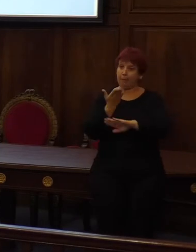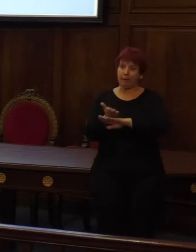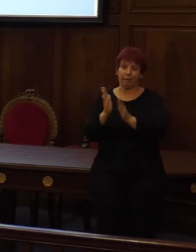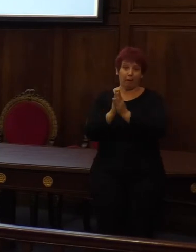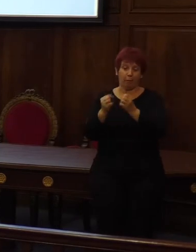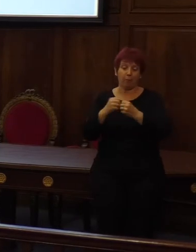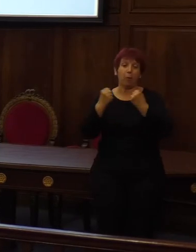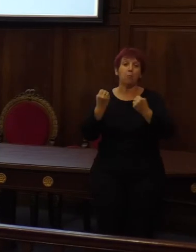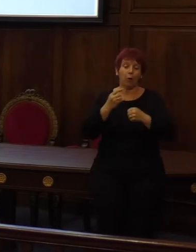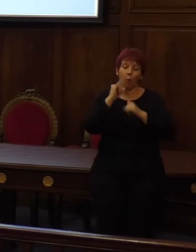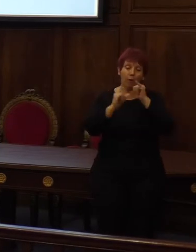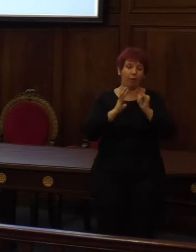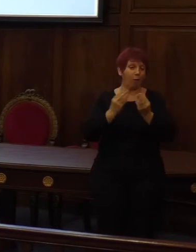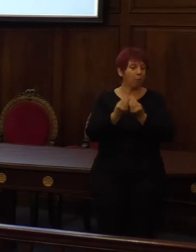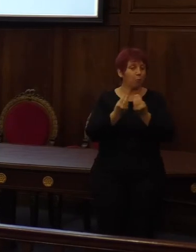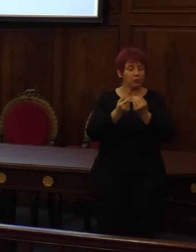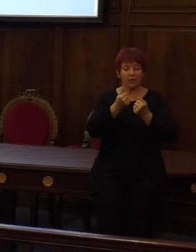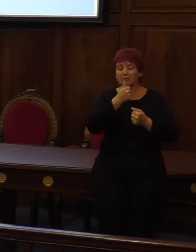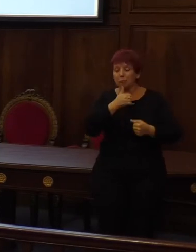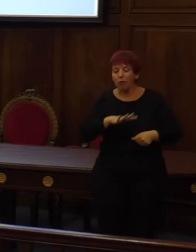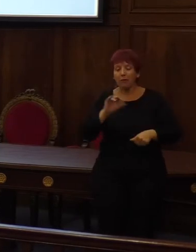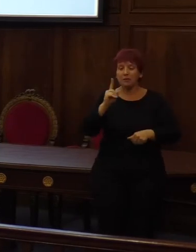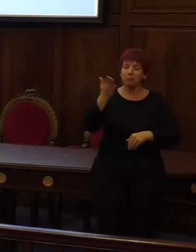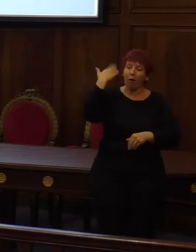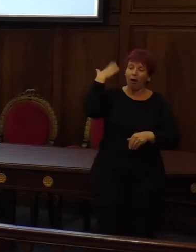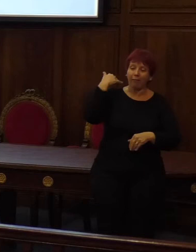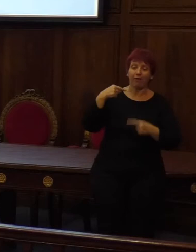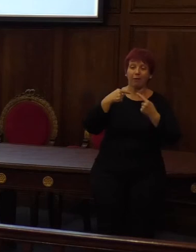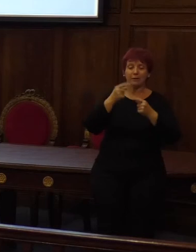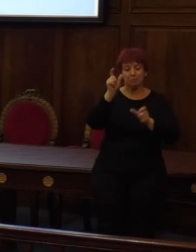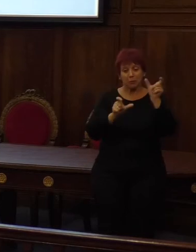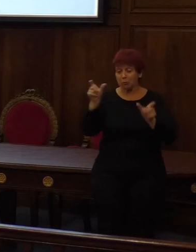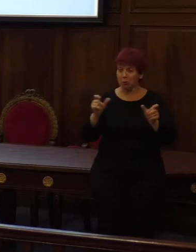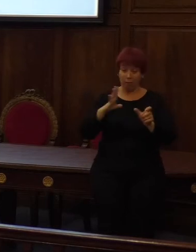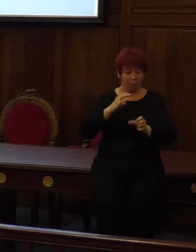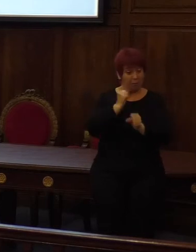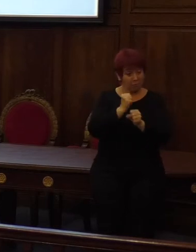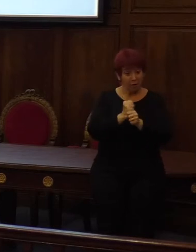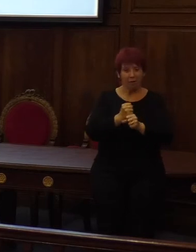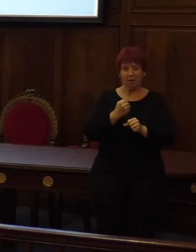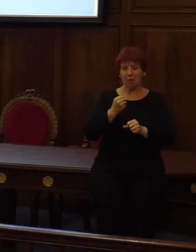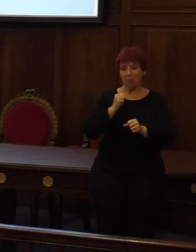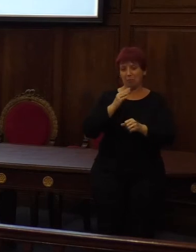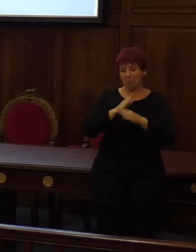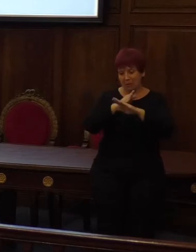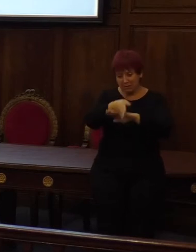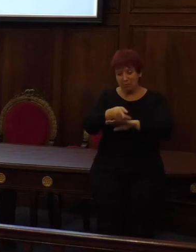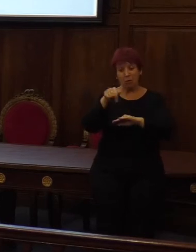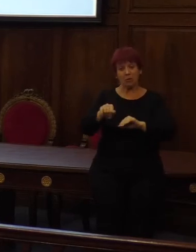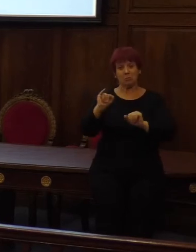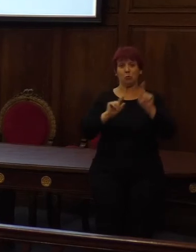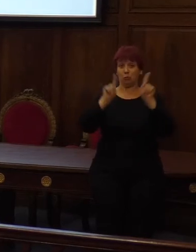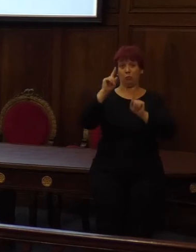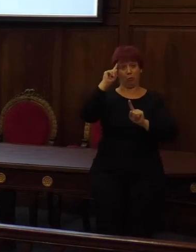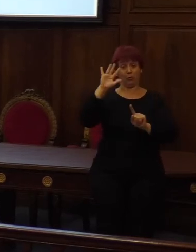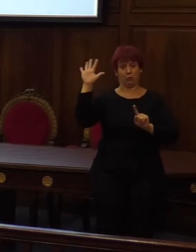Enrico, transmitir la presencia de todos y todas aquellas que han contribuido al forjar